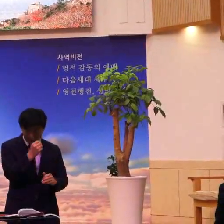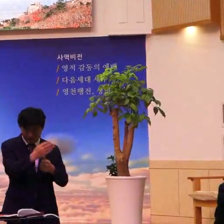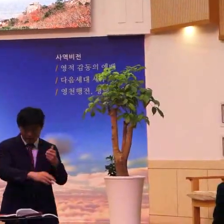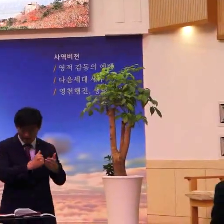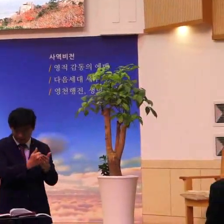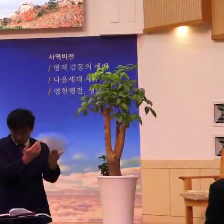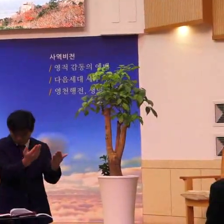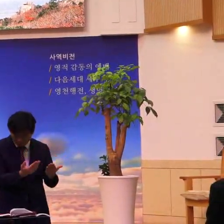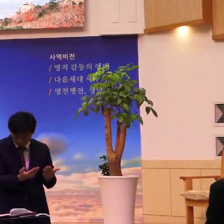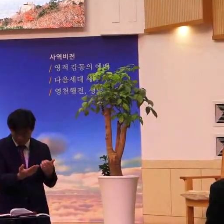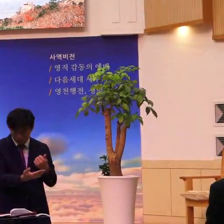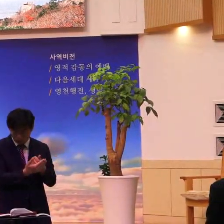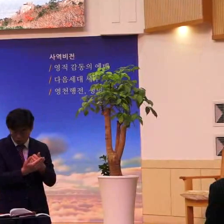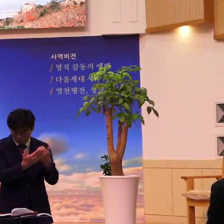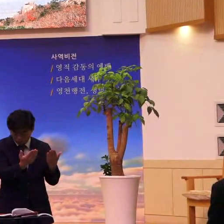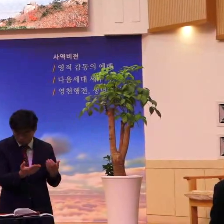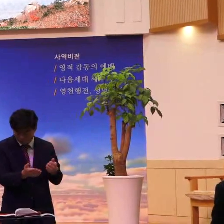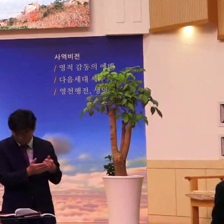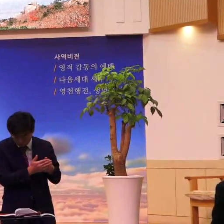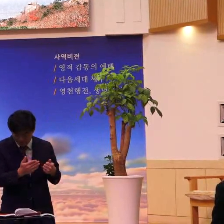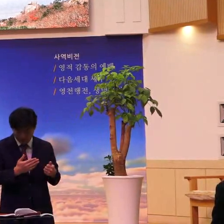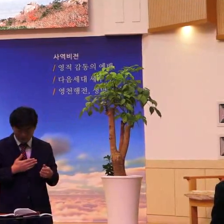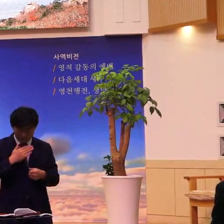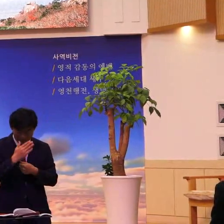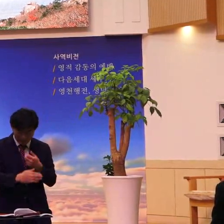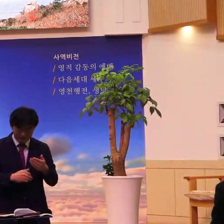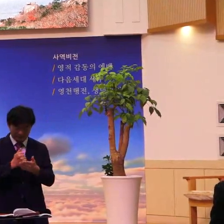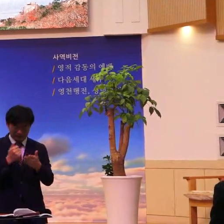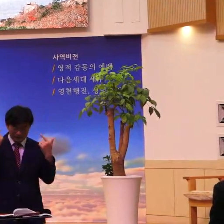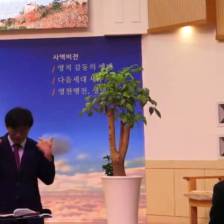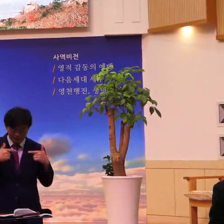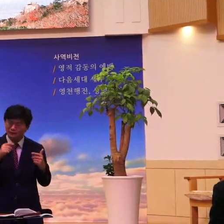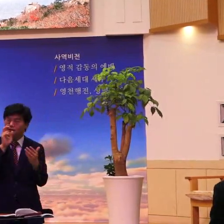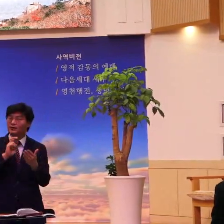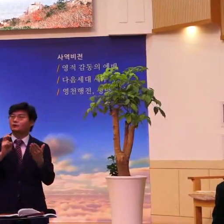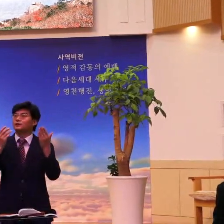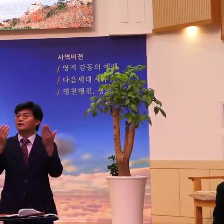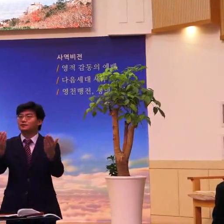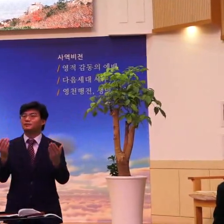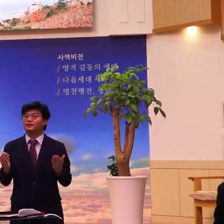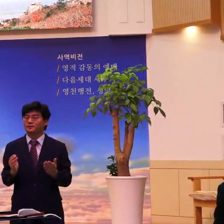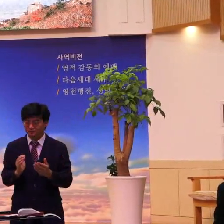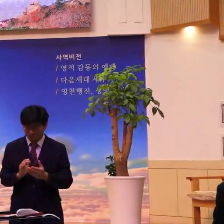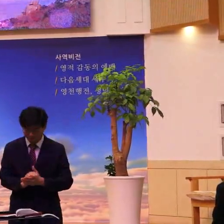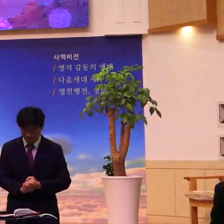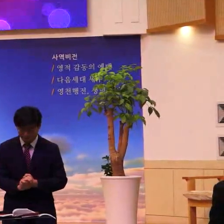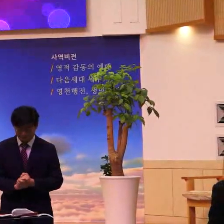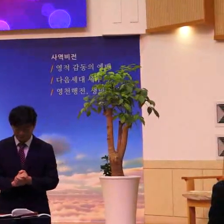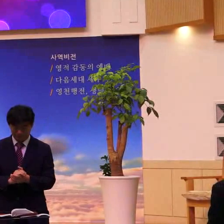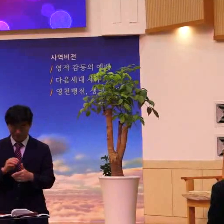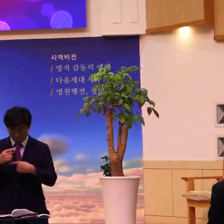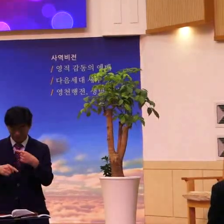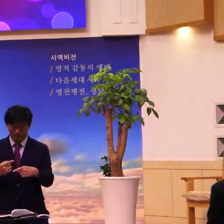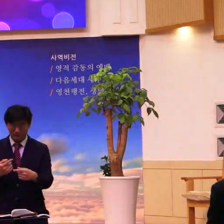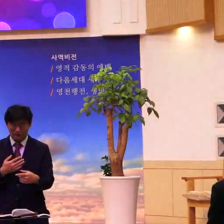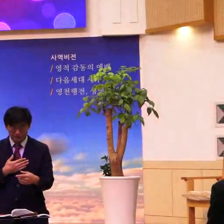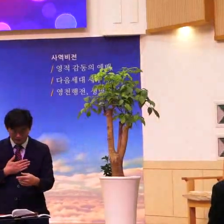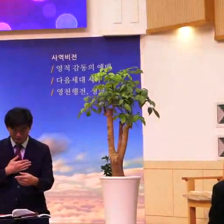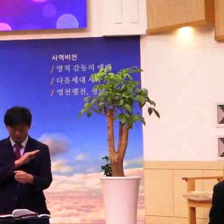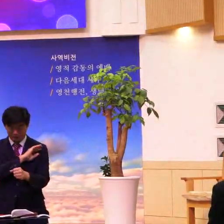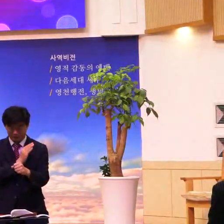나타나 도우심으로 말미암아 내 하나님을 여전히 찬송하리이다. 네. 나는